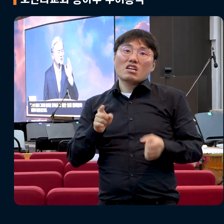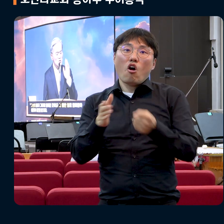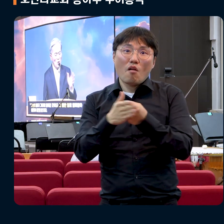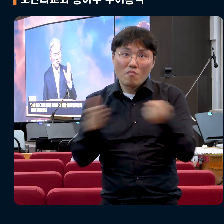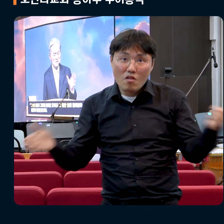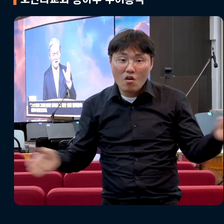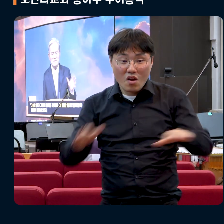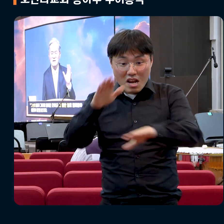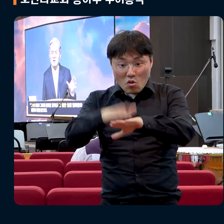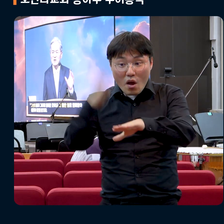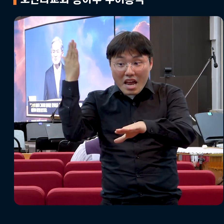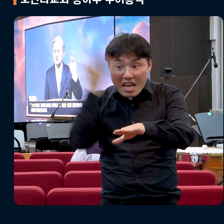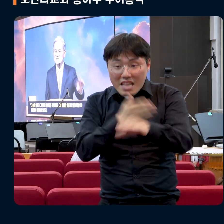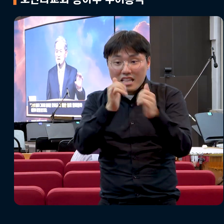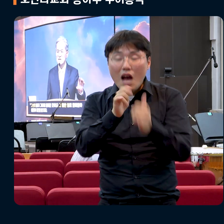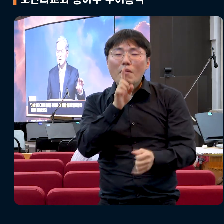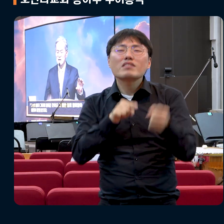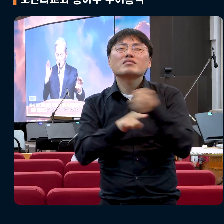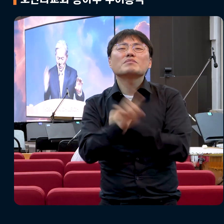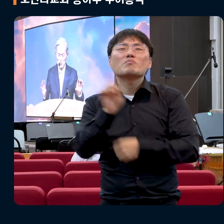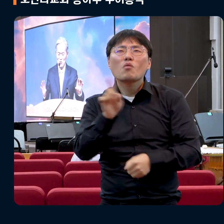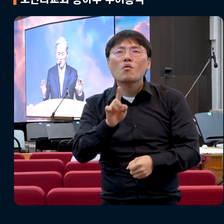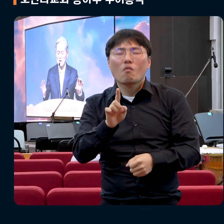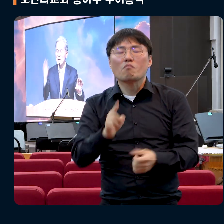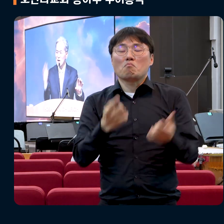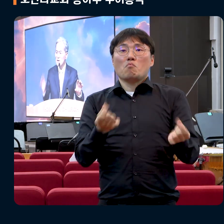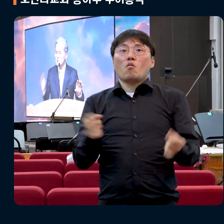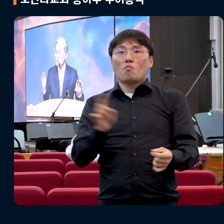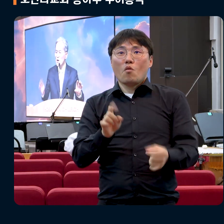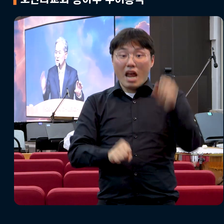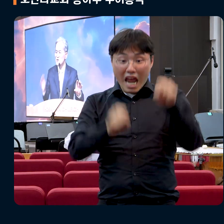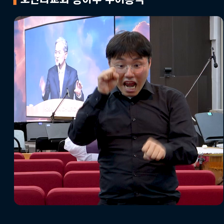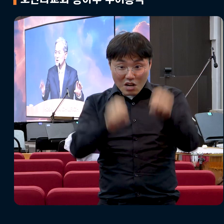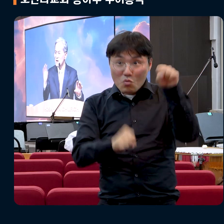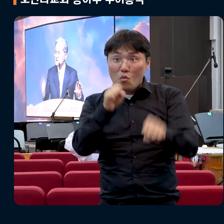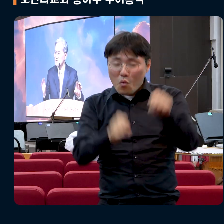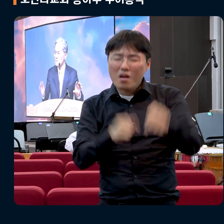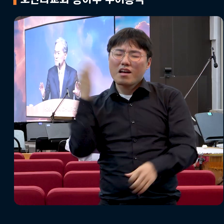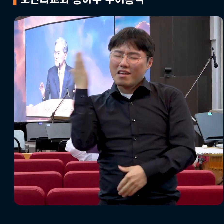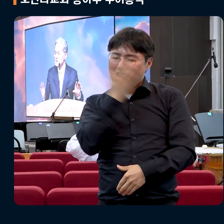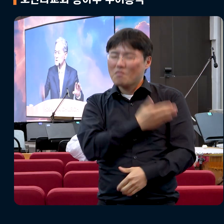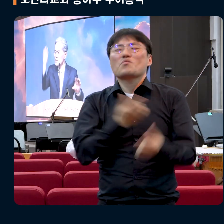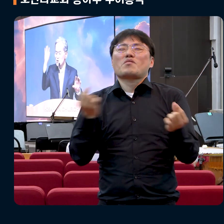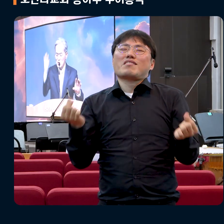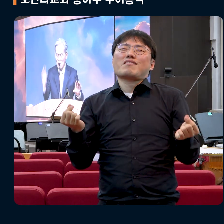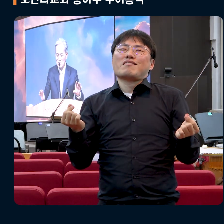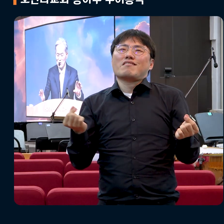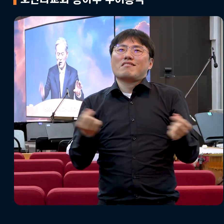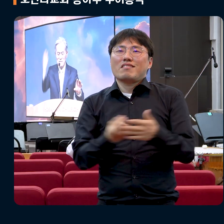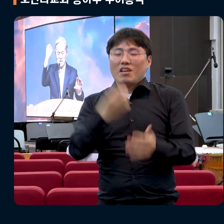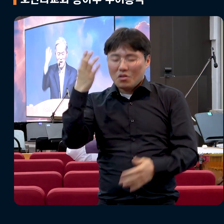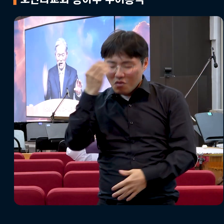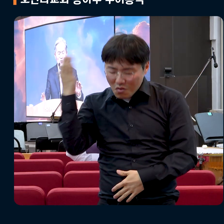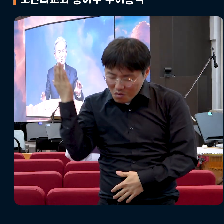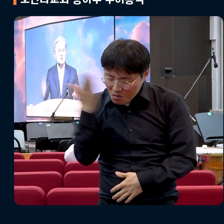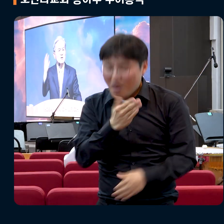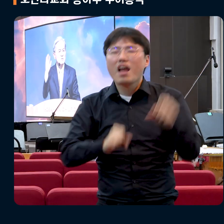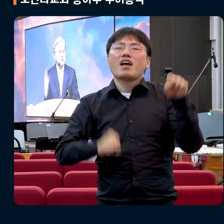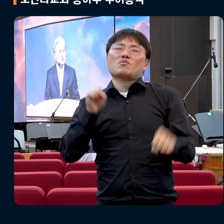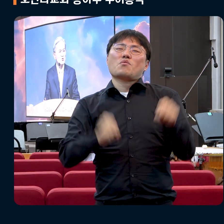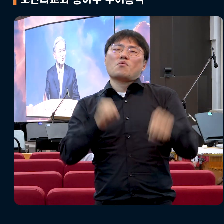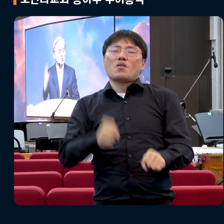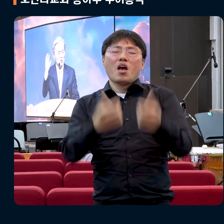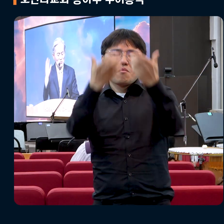그러므로 손이 깨끗하다고 하는 건 무슨 얘기냐? 그렇죠, 행동에 있어서의 깨끗함, 즉 성결한